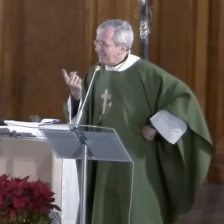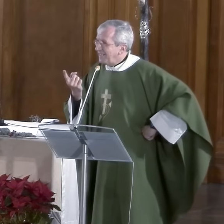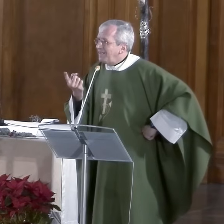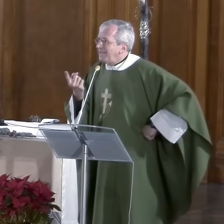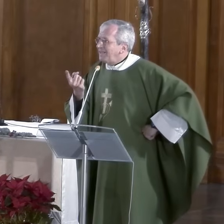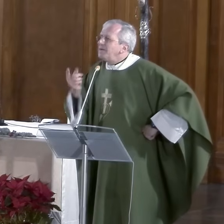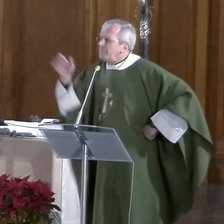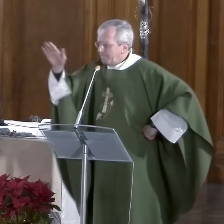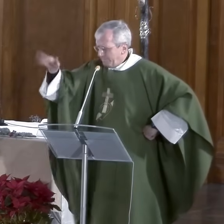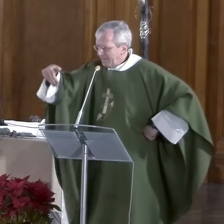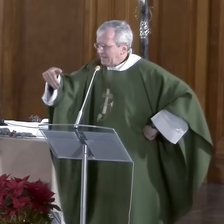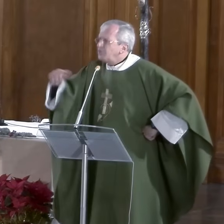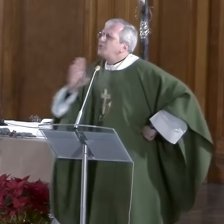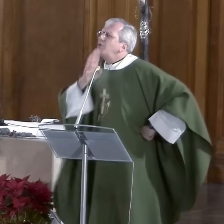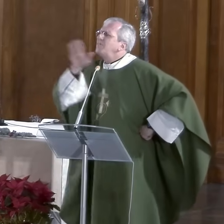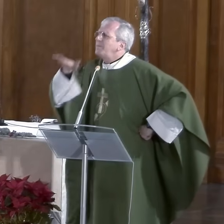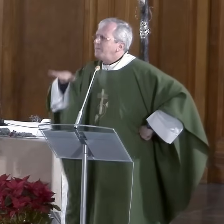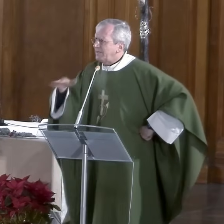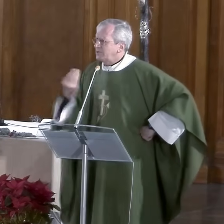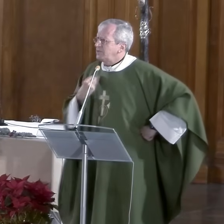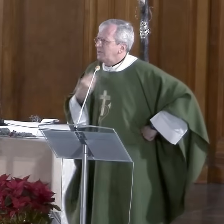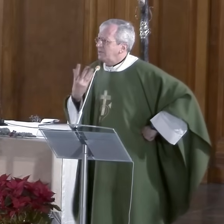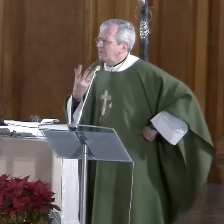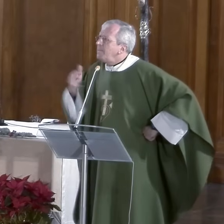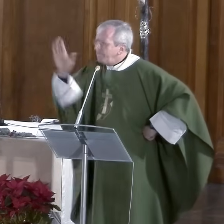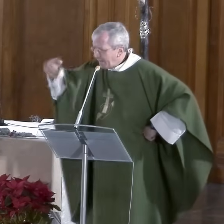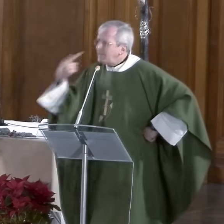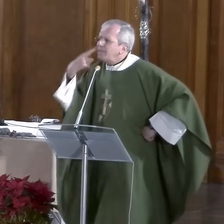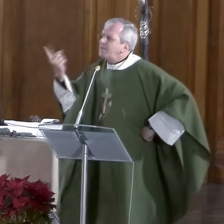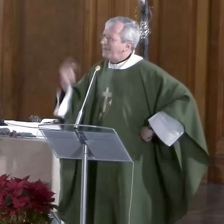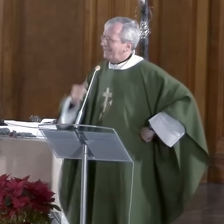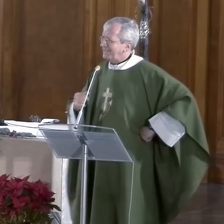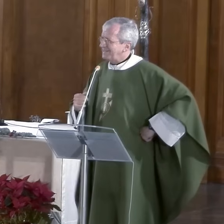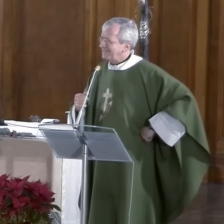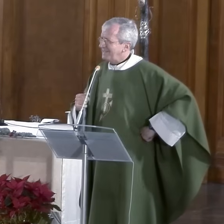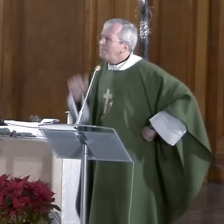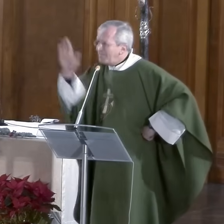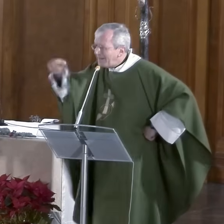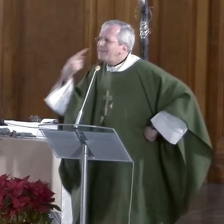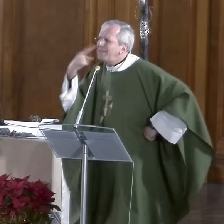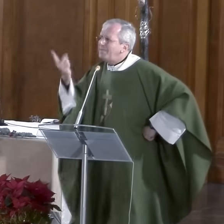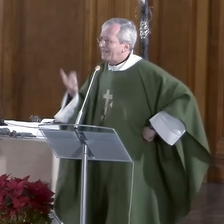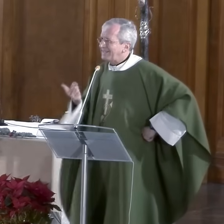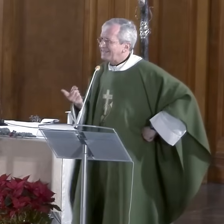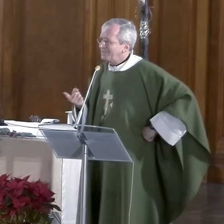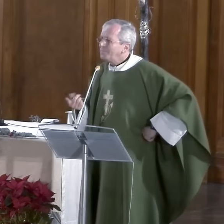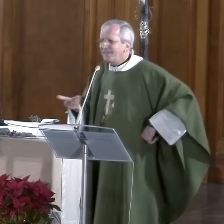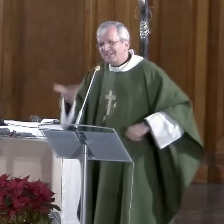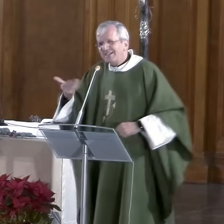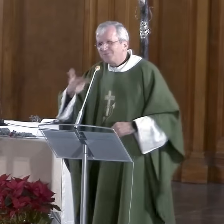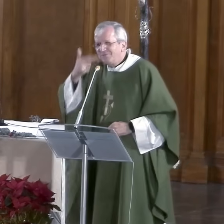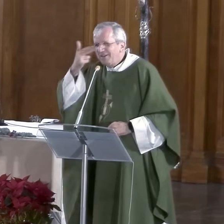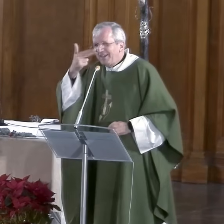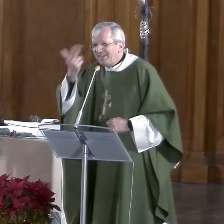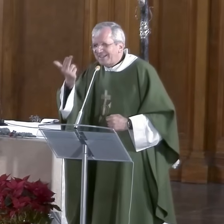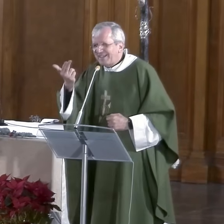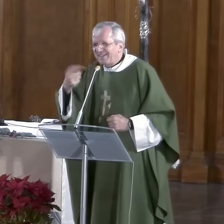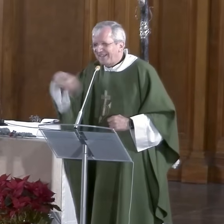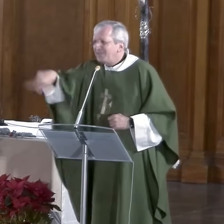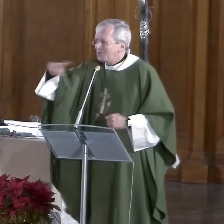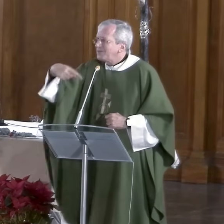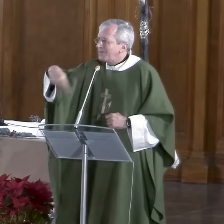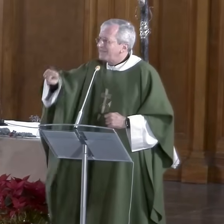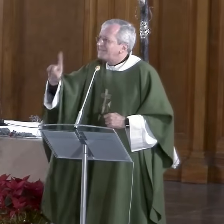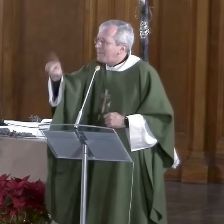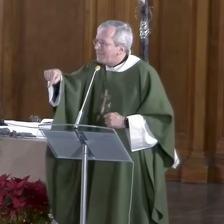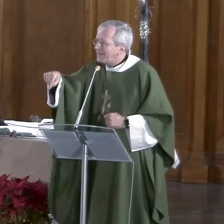dice: venid, ¿dónde vives? Venid y veréis, ¿eh? Venid y veréis. Esta es un interesante